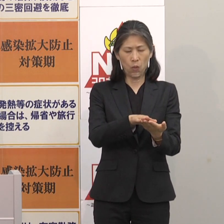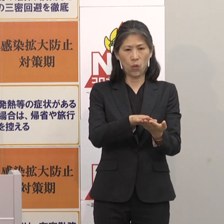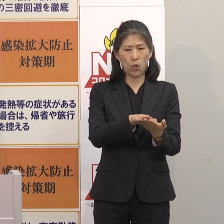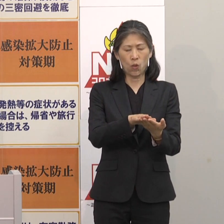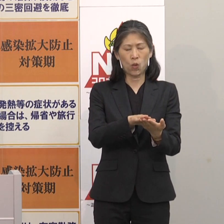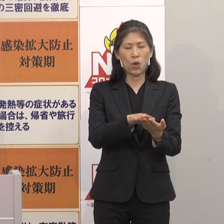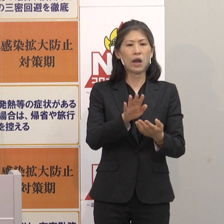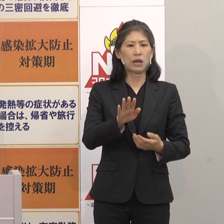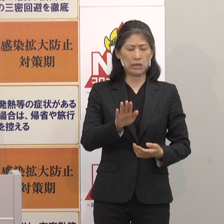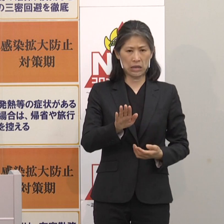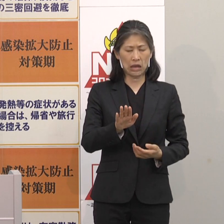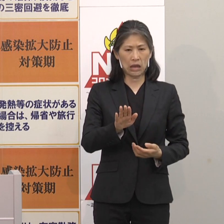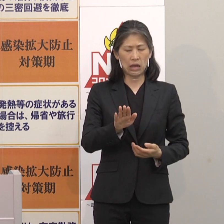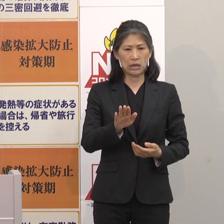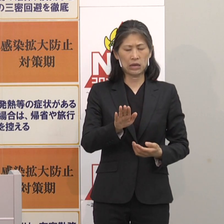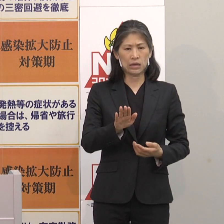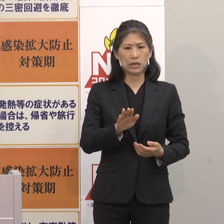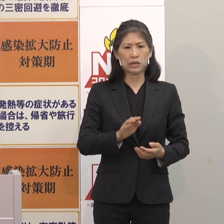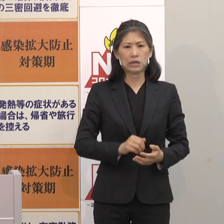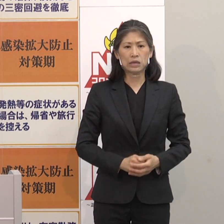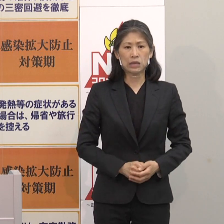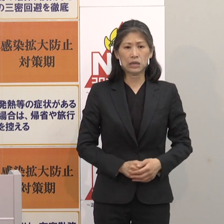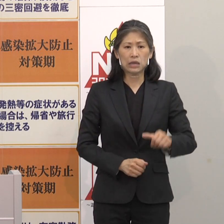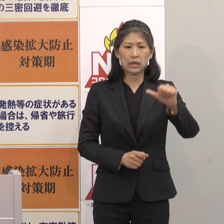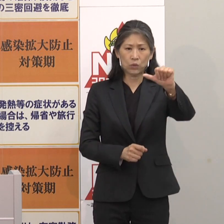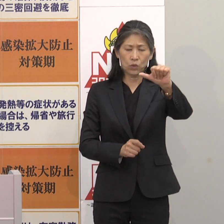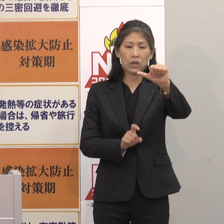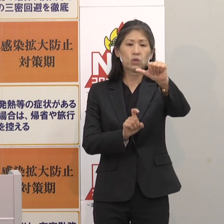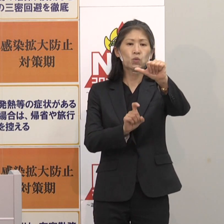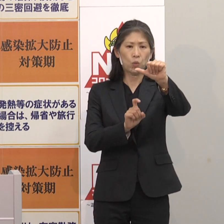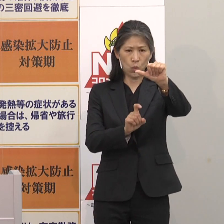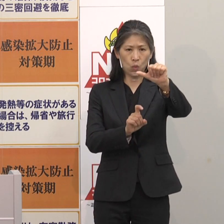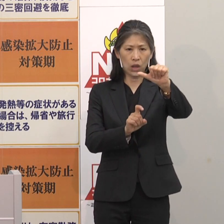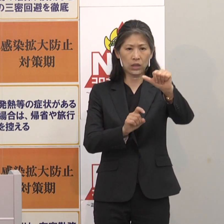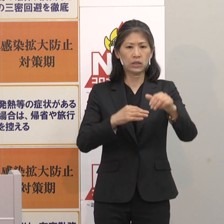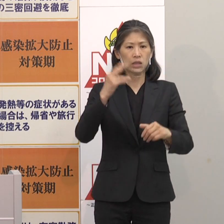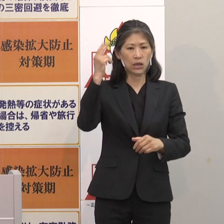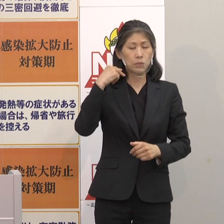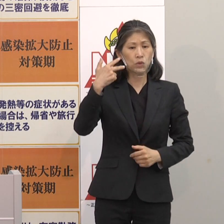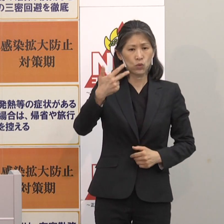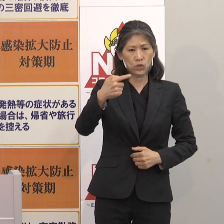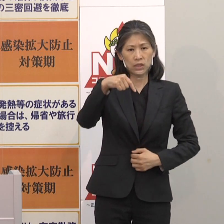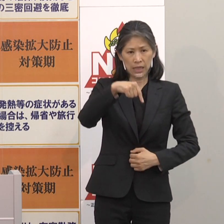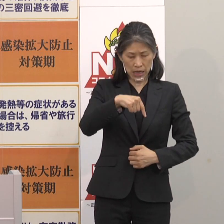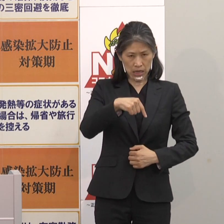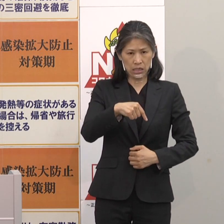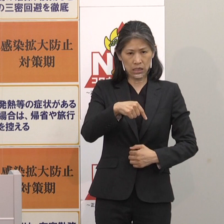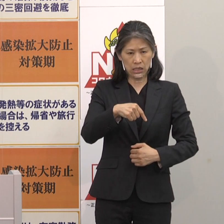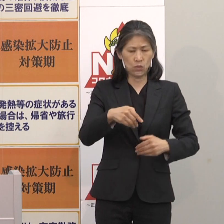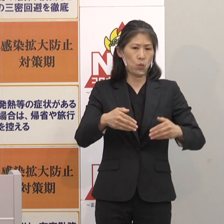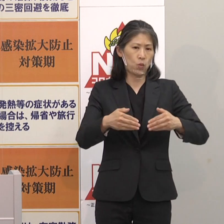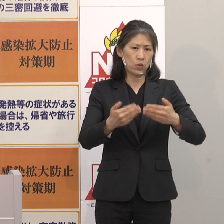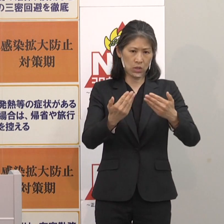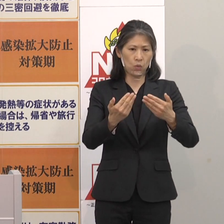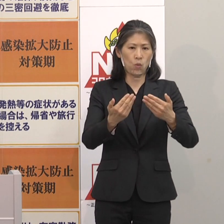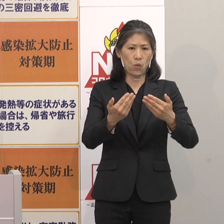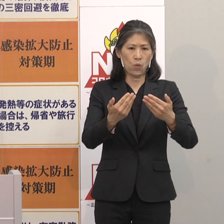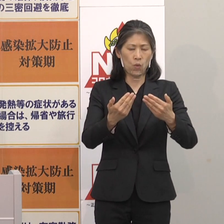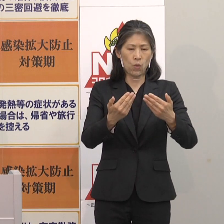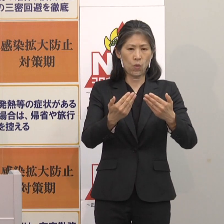生しており、その中でも5月10日に高松市内で発生した事故を死亡事故をもと